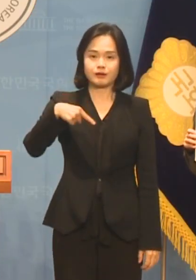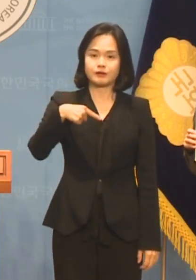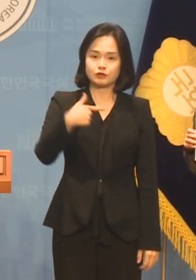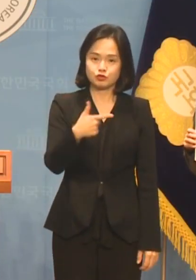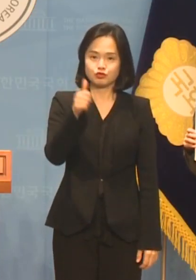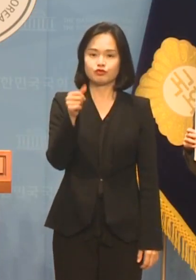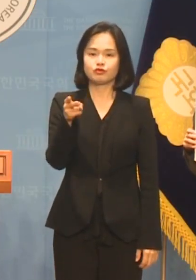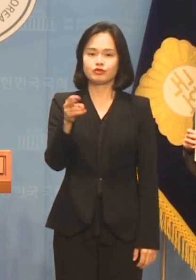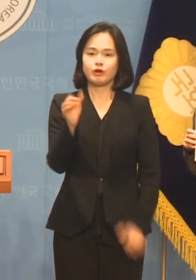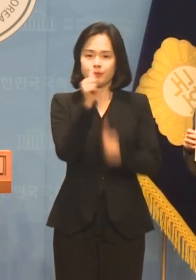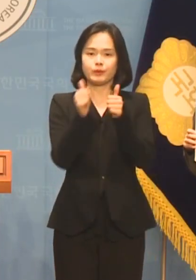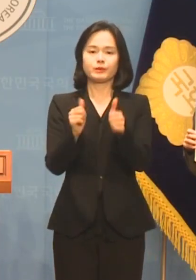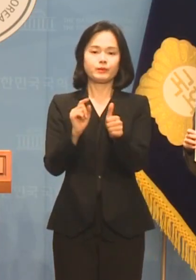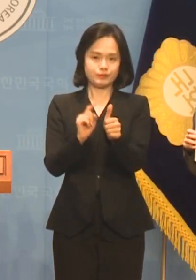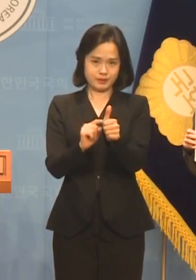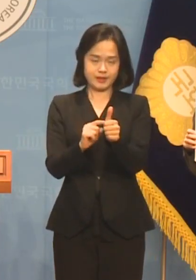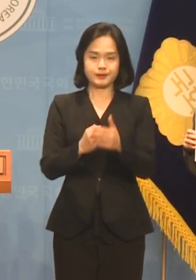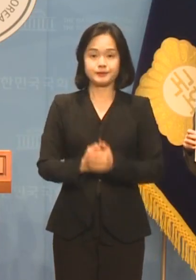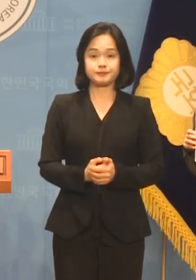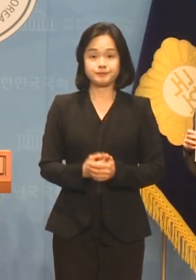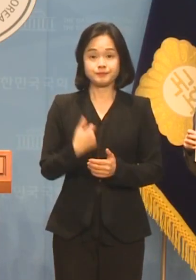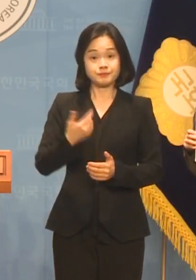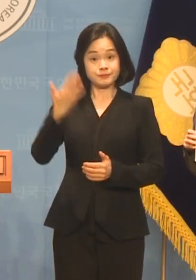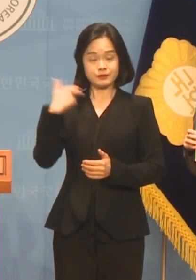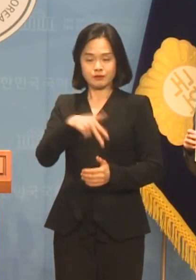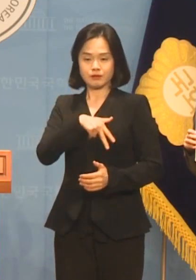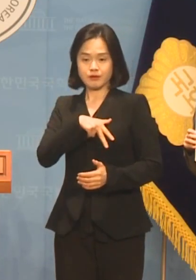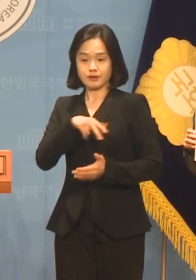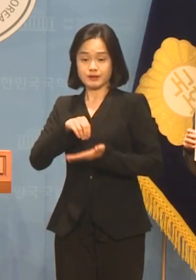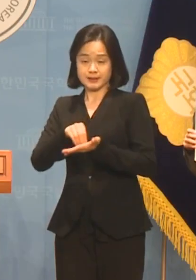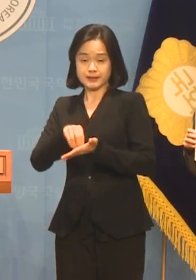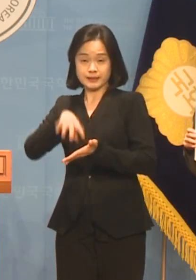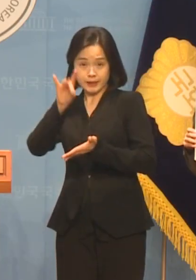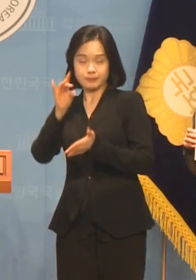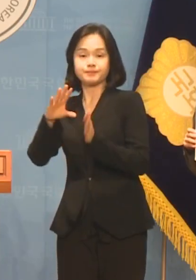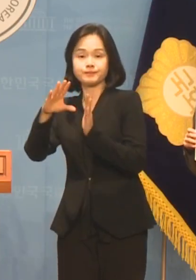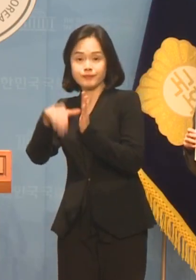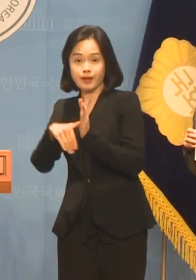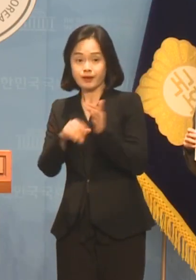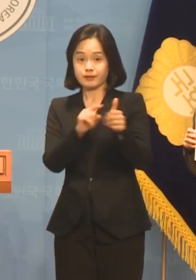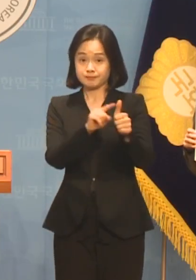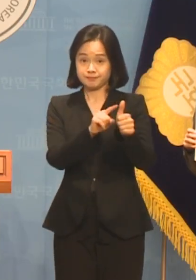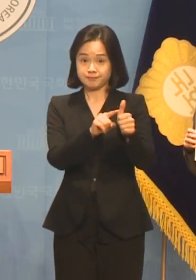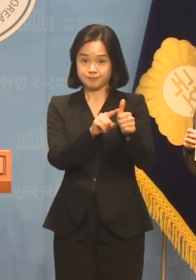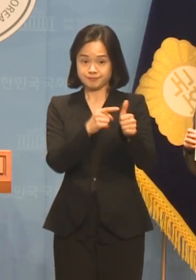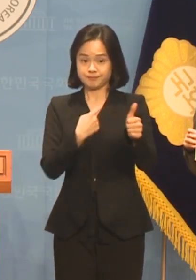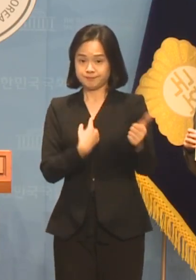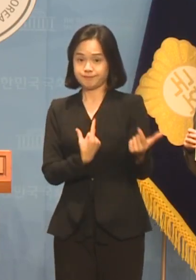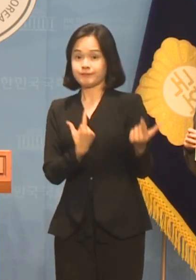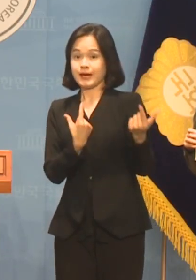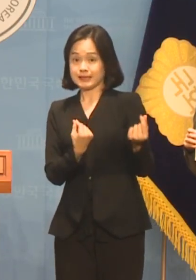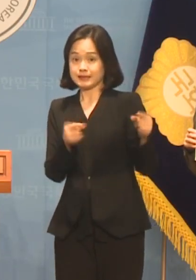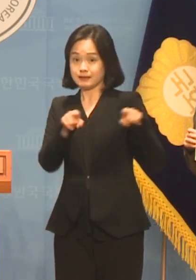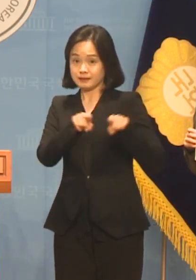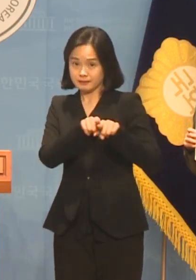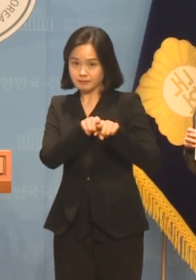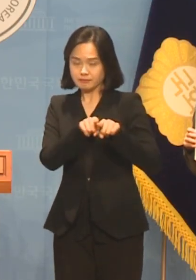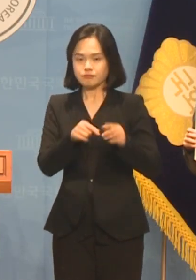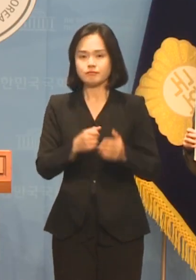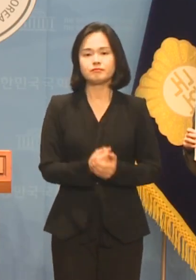박준영 변호사와 함께 김신혜법 재심 청구하는 일들을 같이 의논도